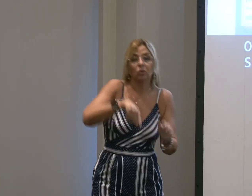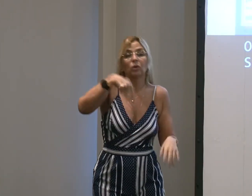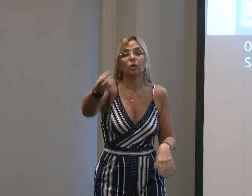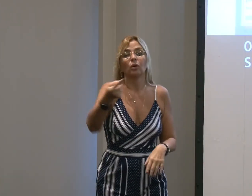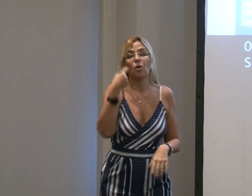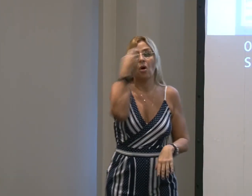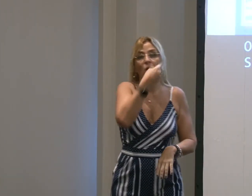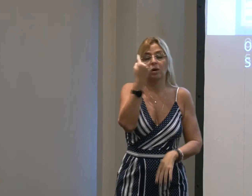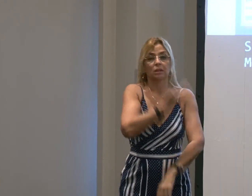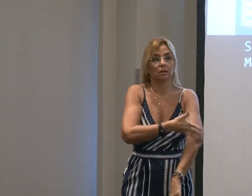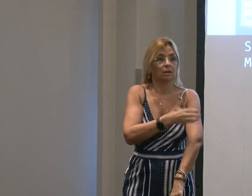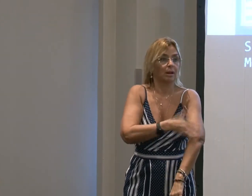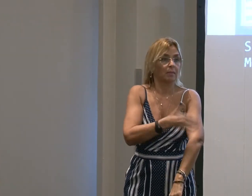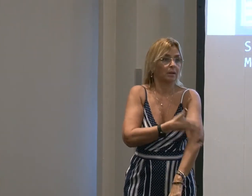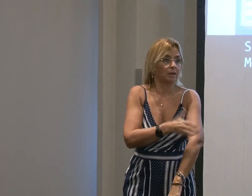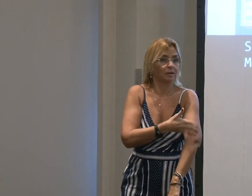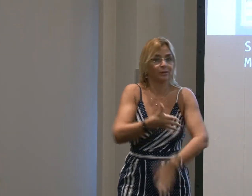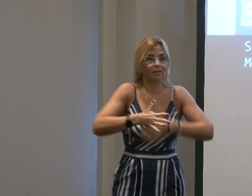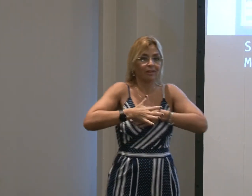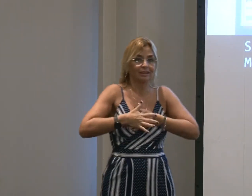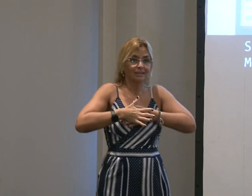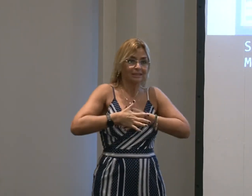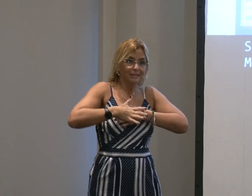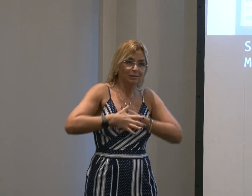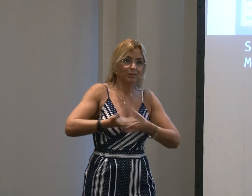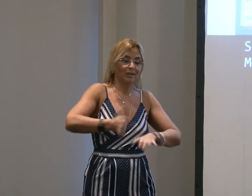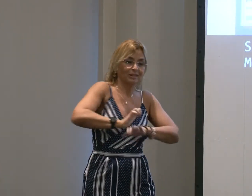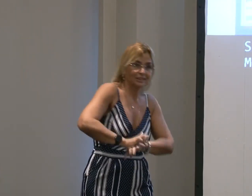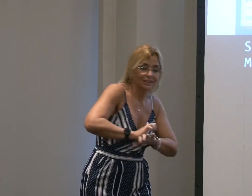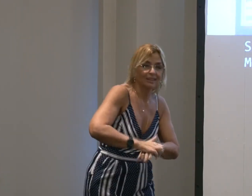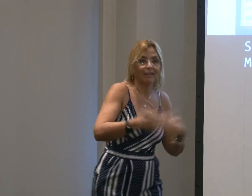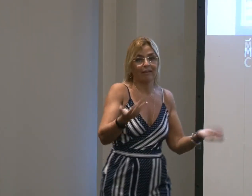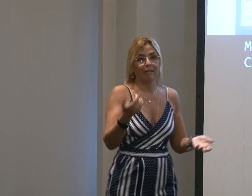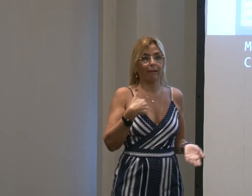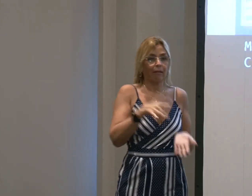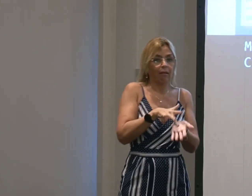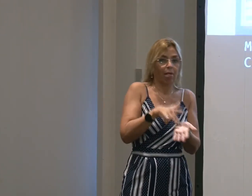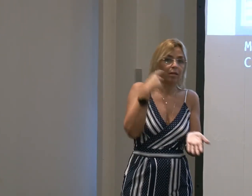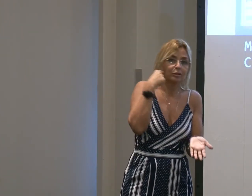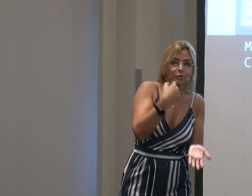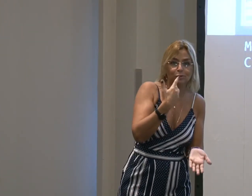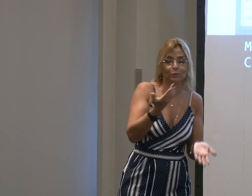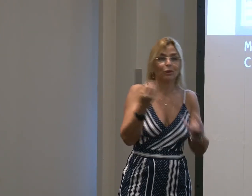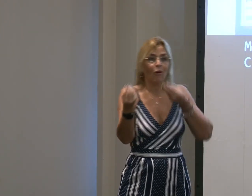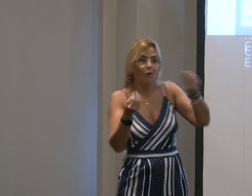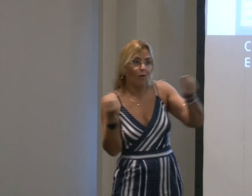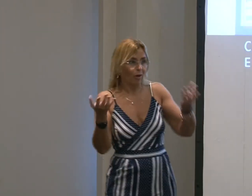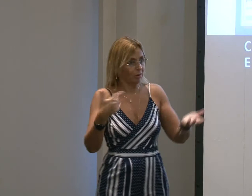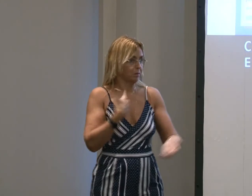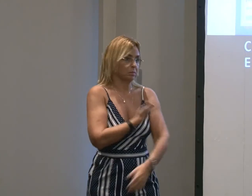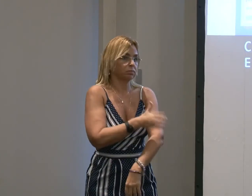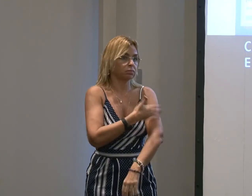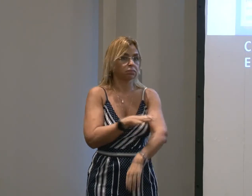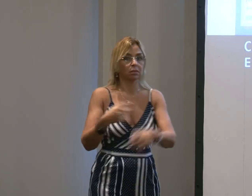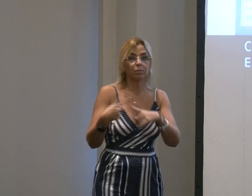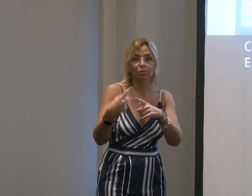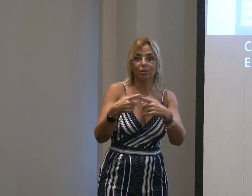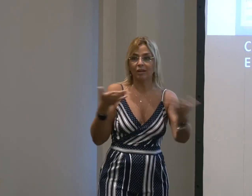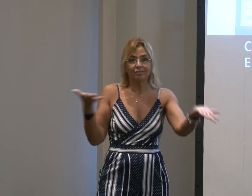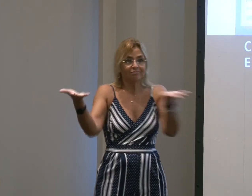por mês, tem horas de estágio para que eles trabalhem, inclusive algumas questões de pronto-socorro, tentando fazer simulações